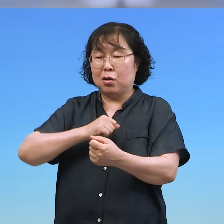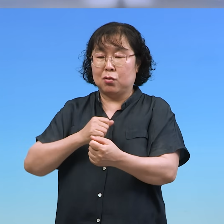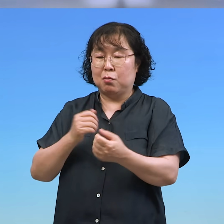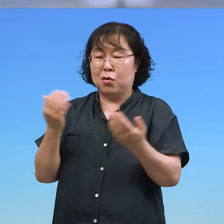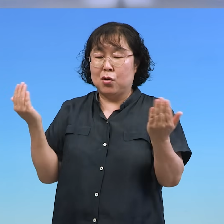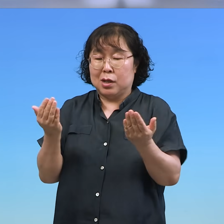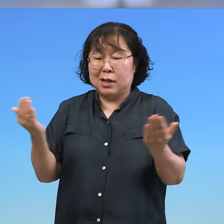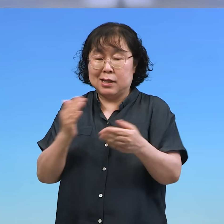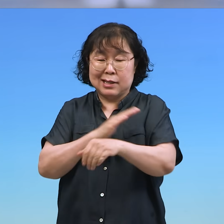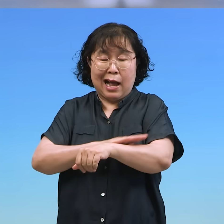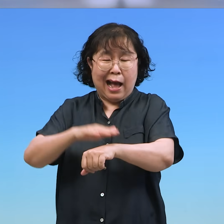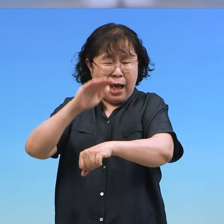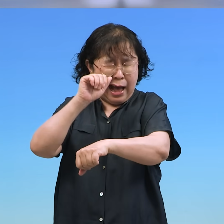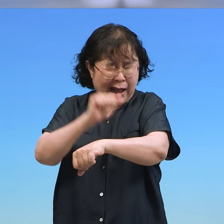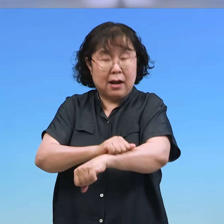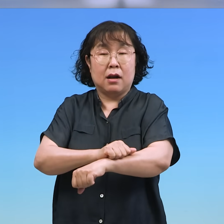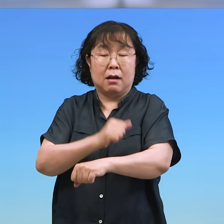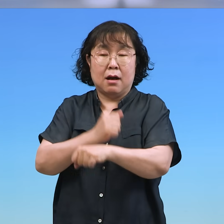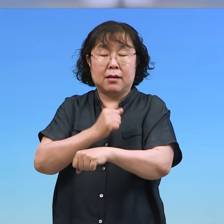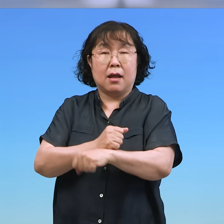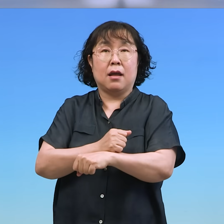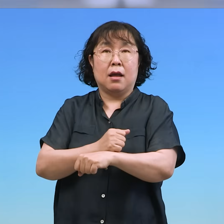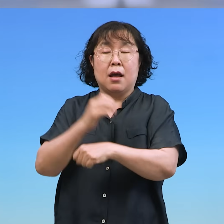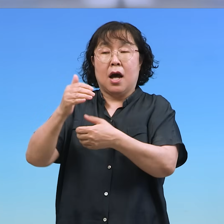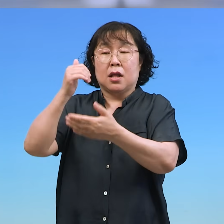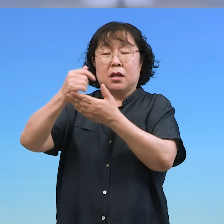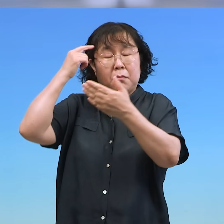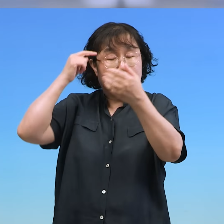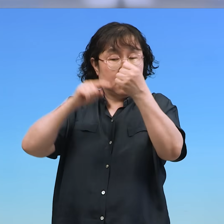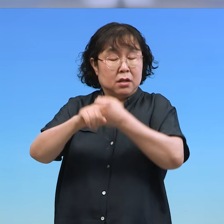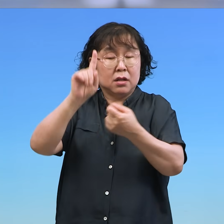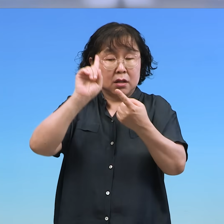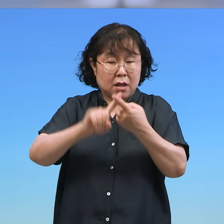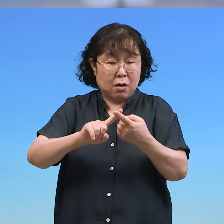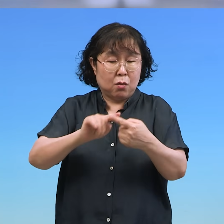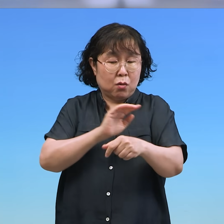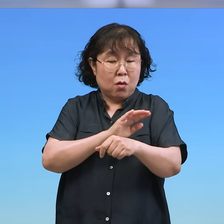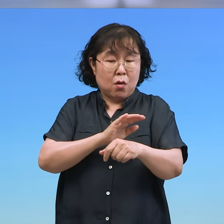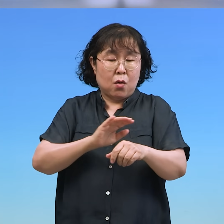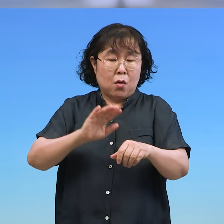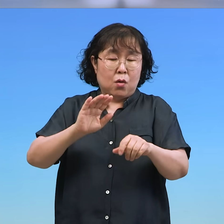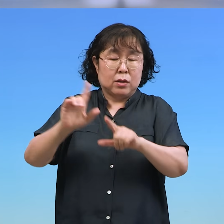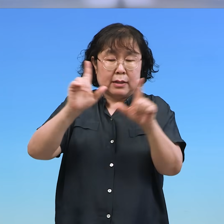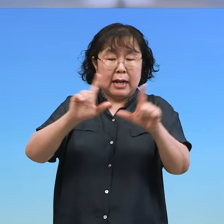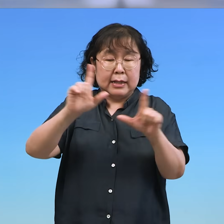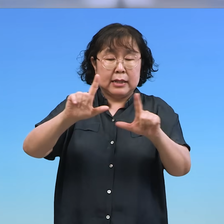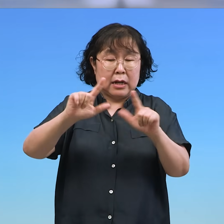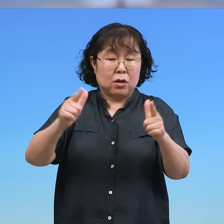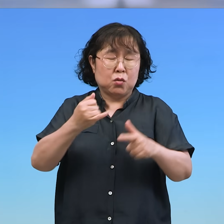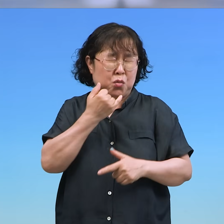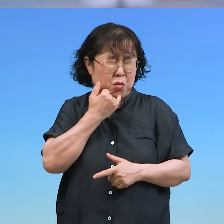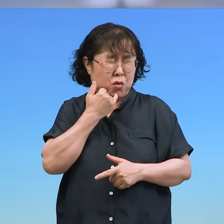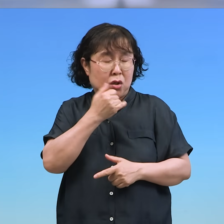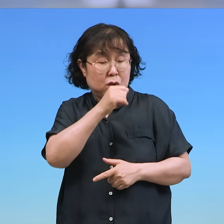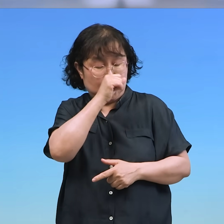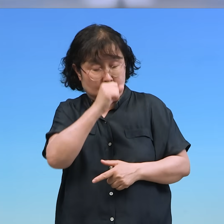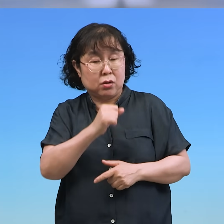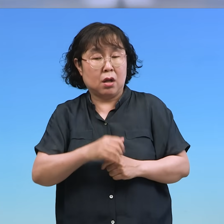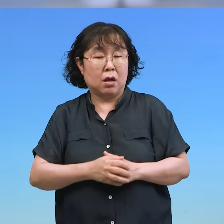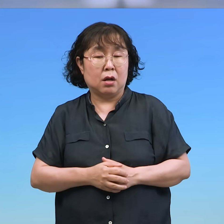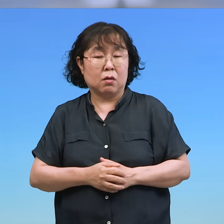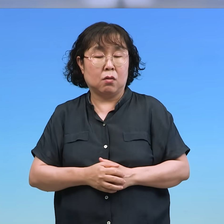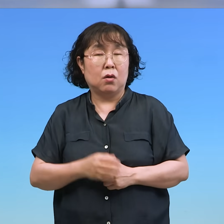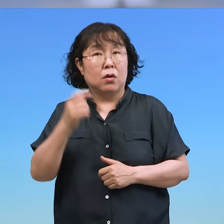뭐 사업만 잘 되구만. 뭐 하나님 뜻대로 안 살아도 뭐 일만 잘 풀리네. 여러분,